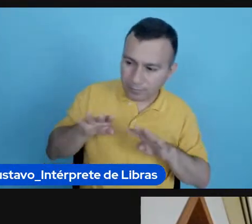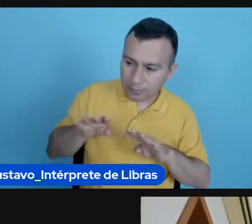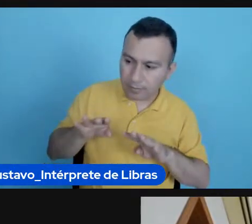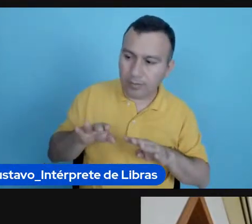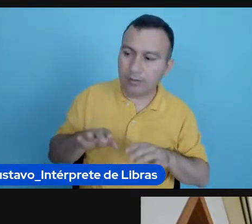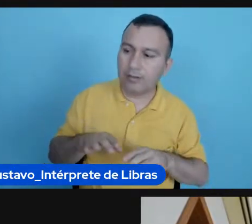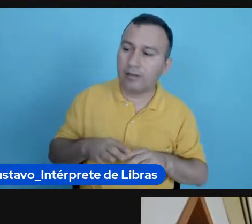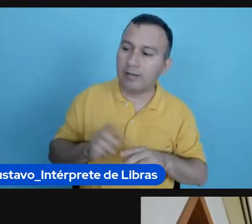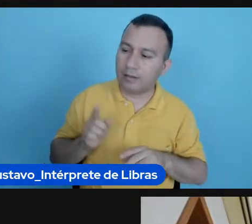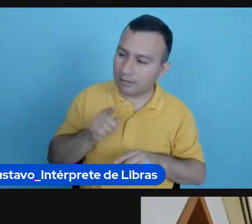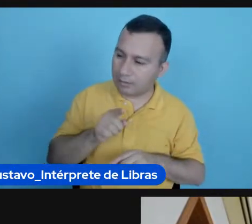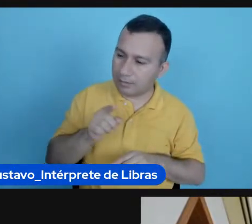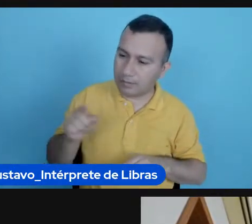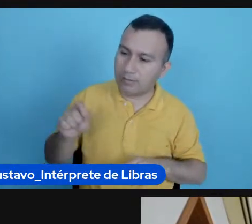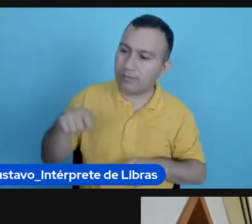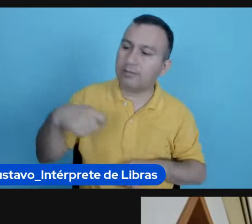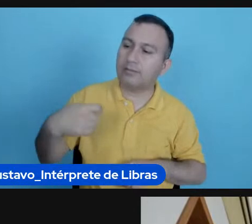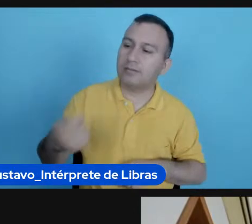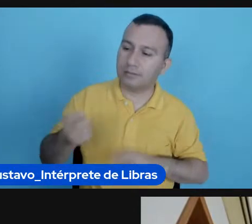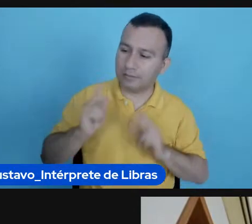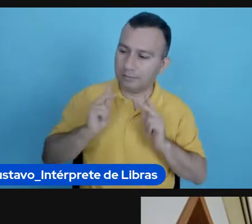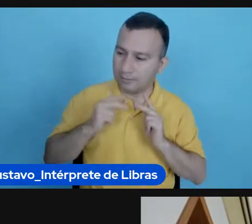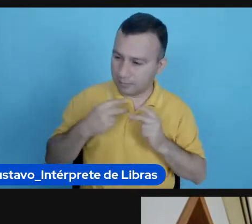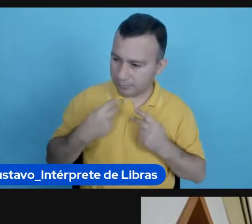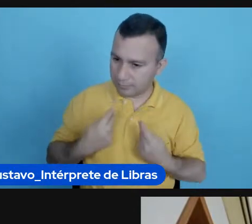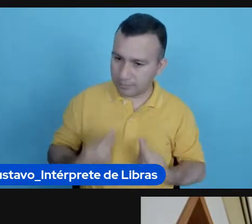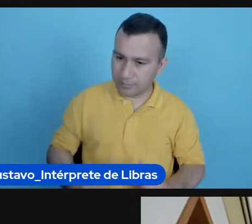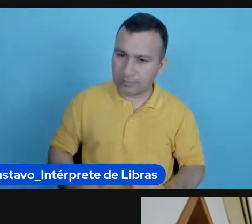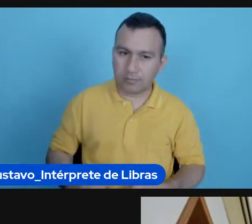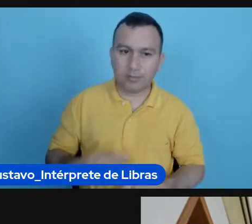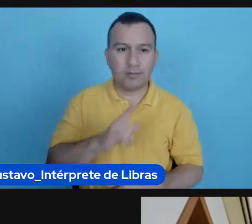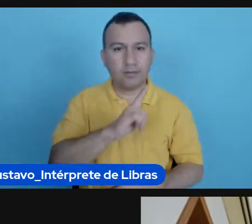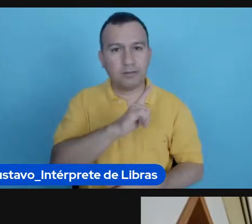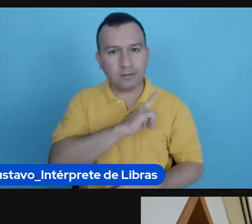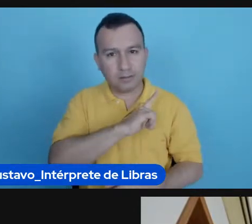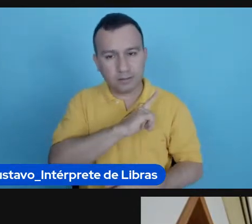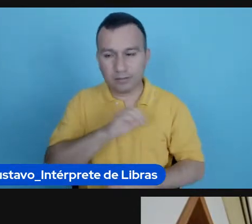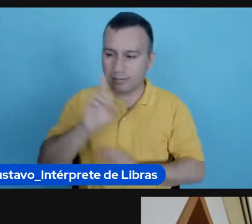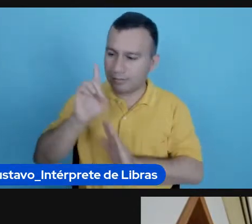direito, com respeito às suas singularidades,